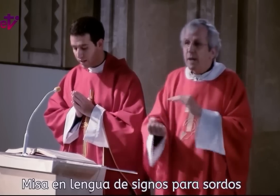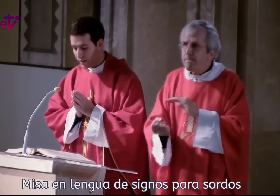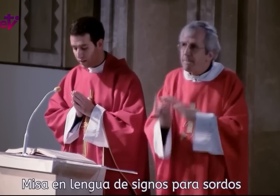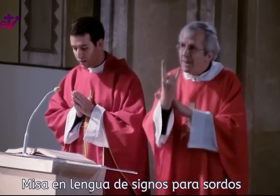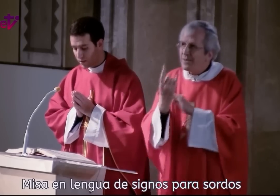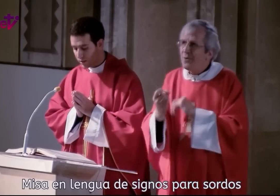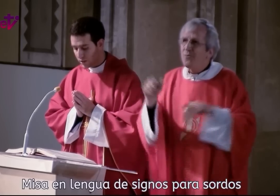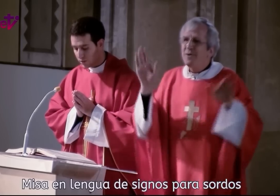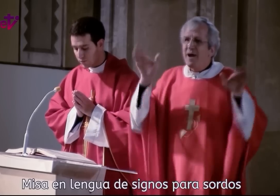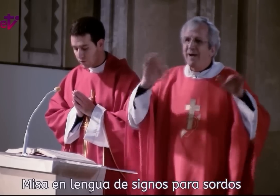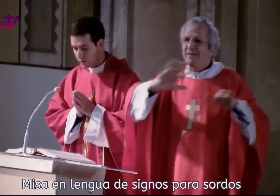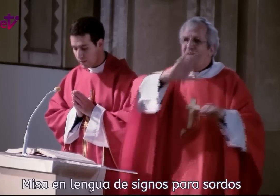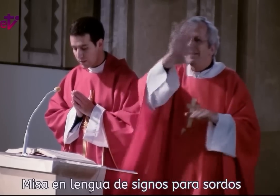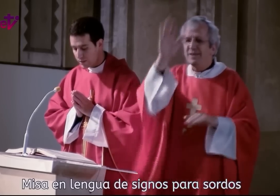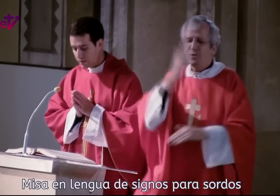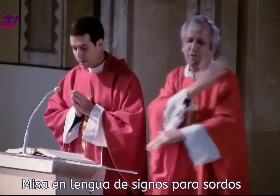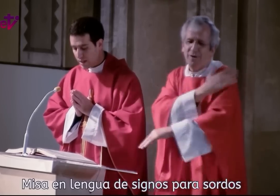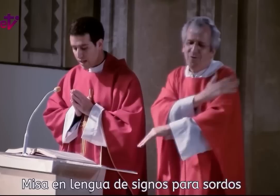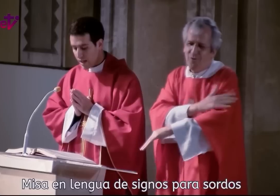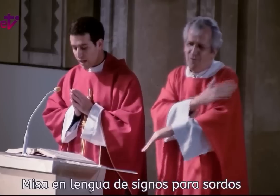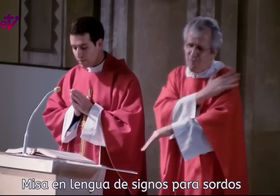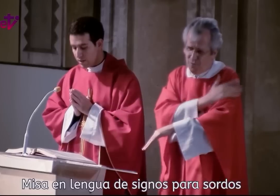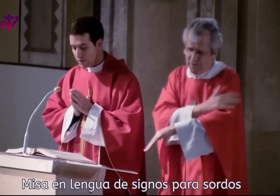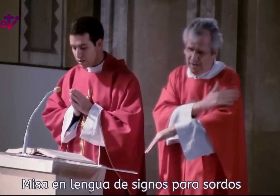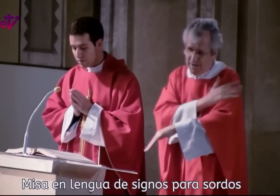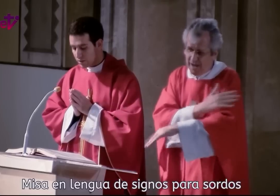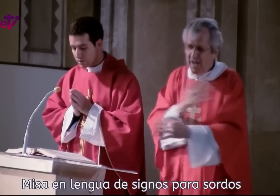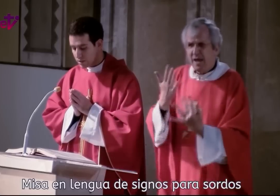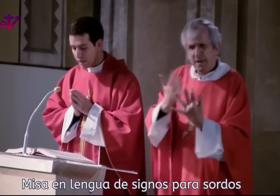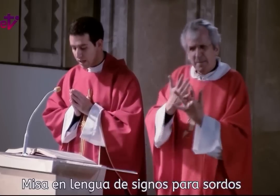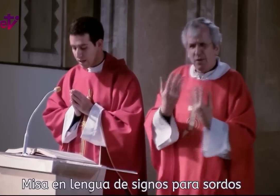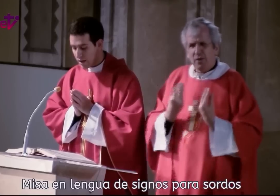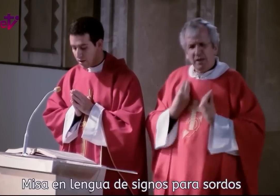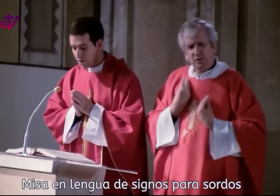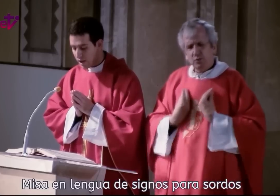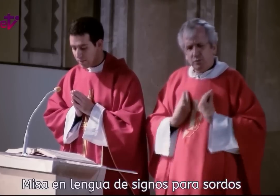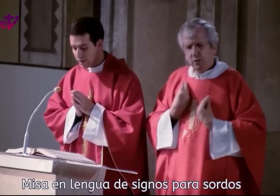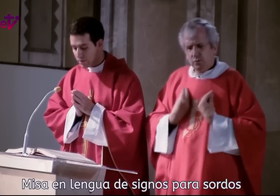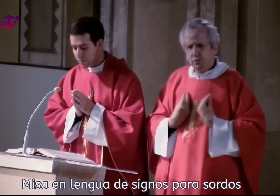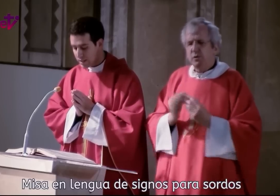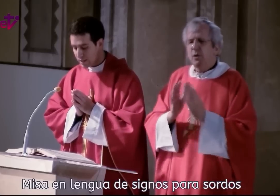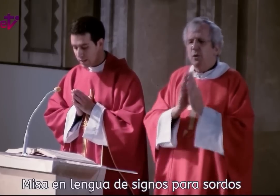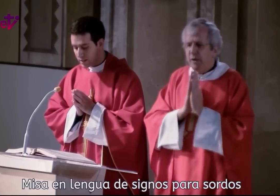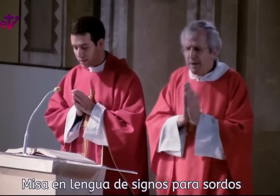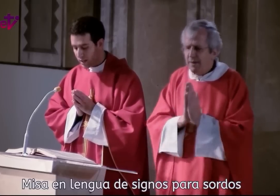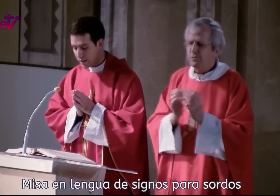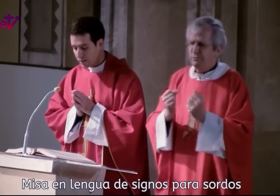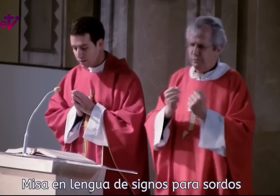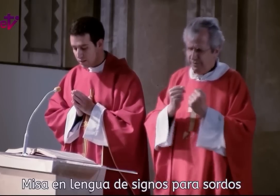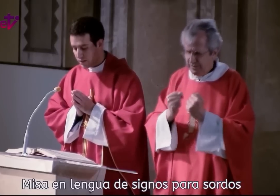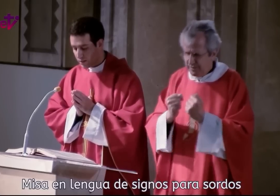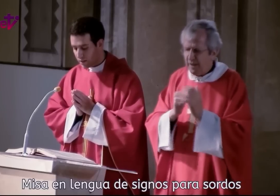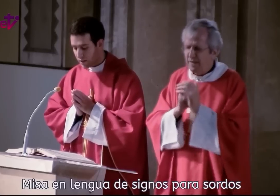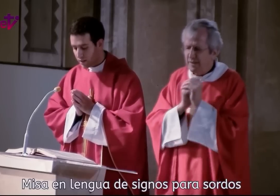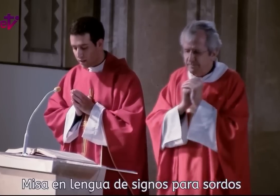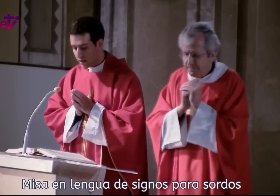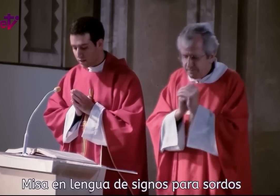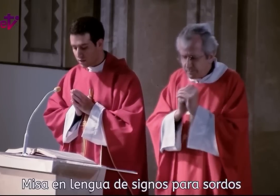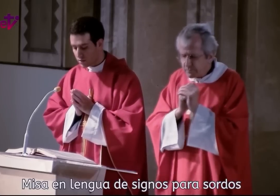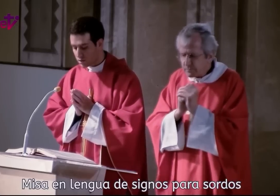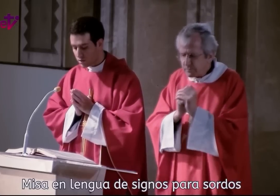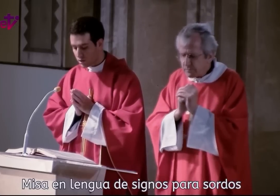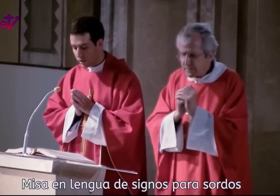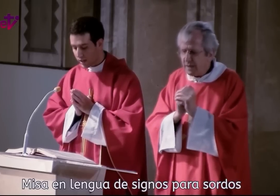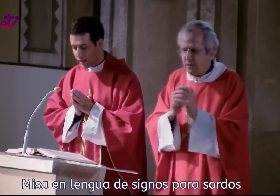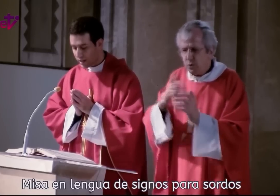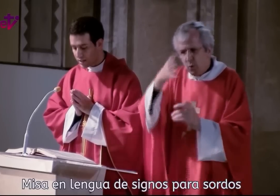un ángel del cielo que lo confortaba. En medio de su angustia, oraba con más intensidad: y le